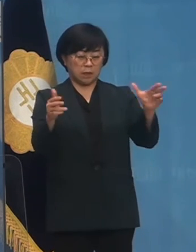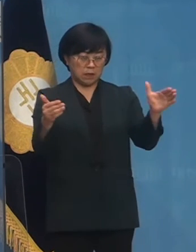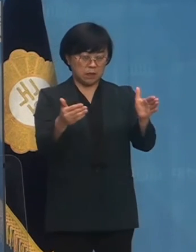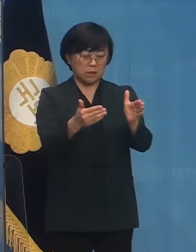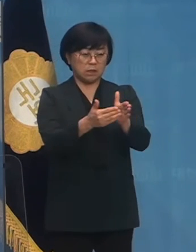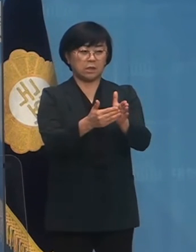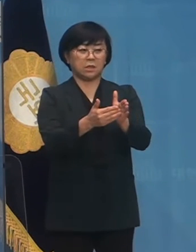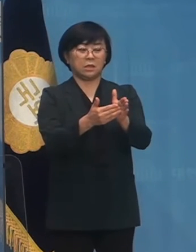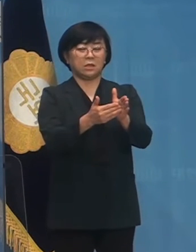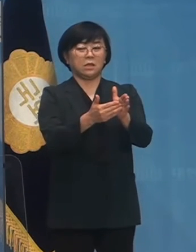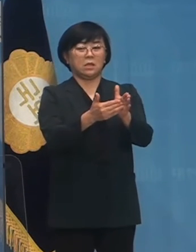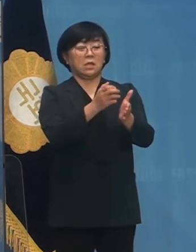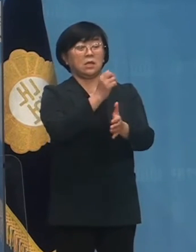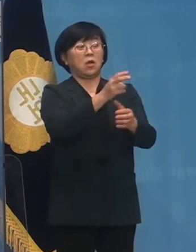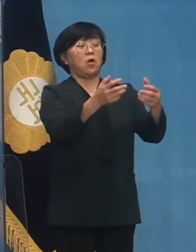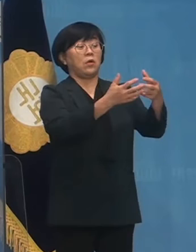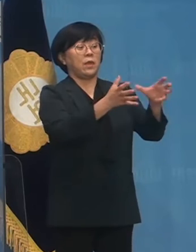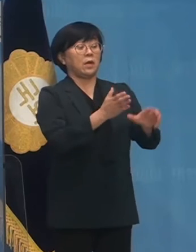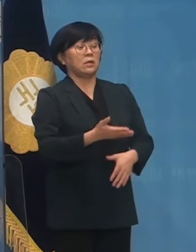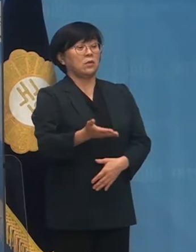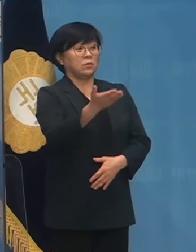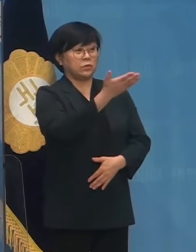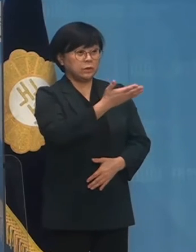지금까지 여당 의원들이